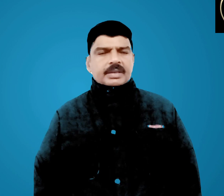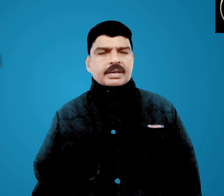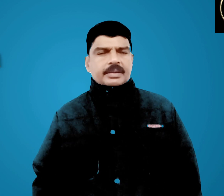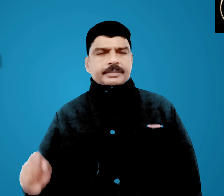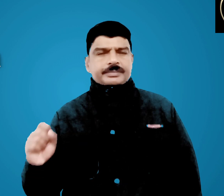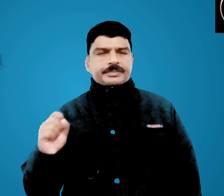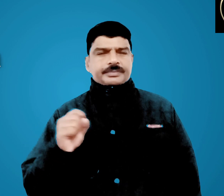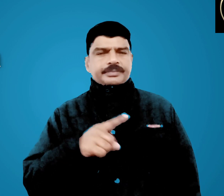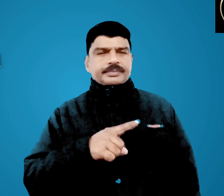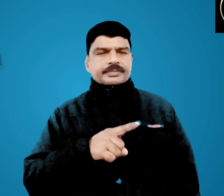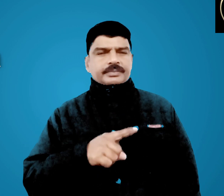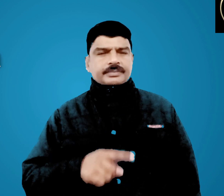महीना